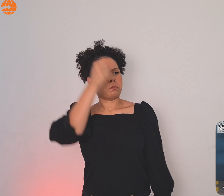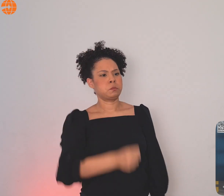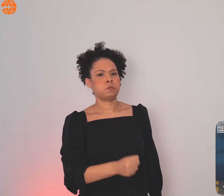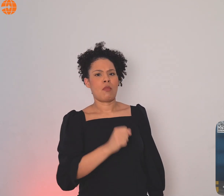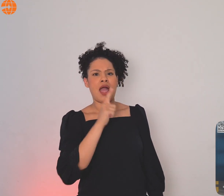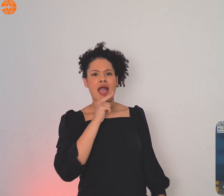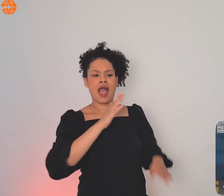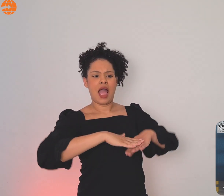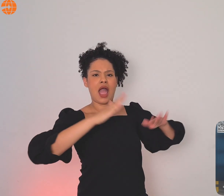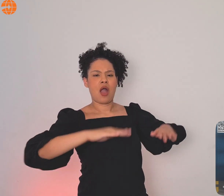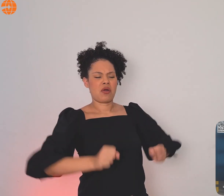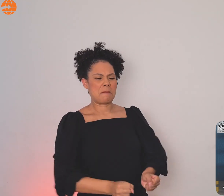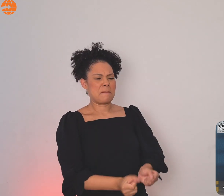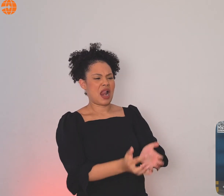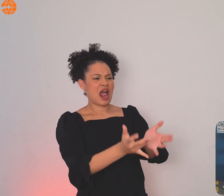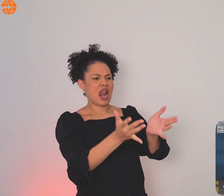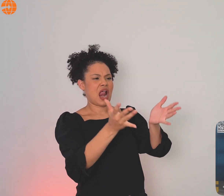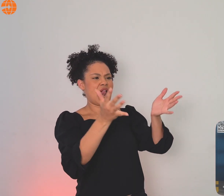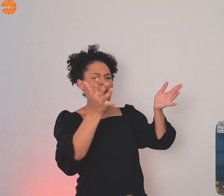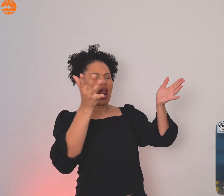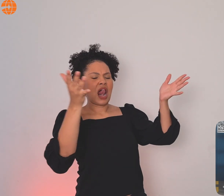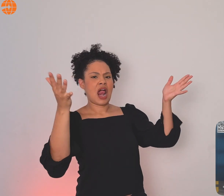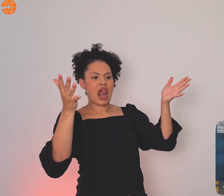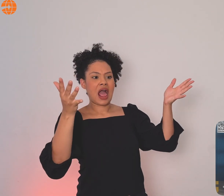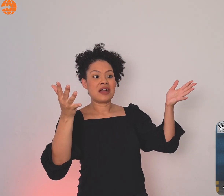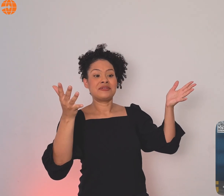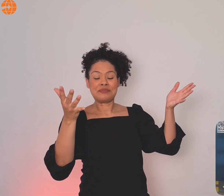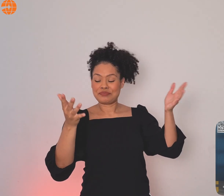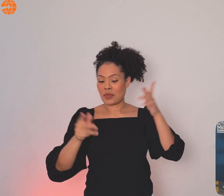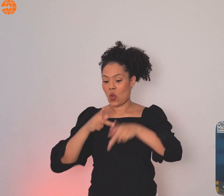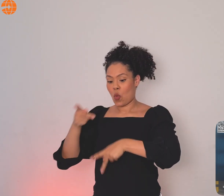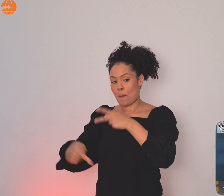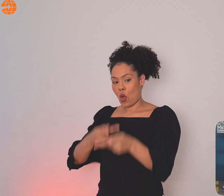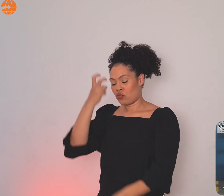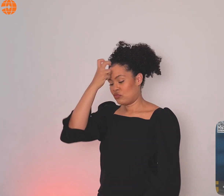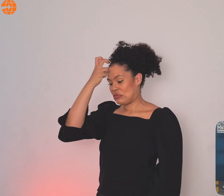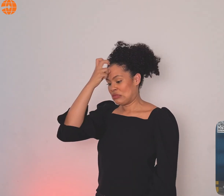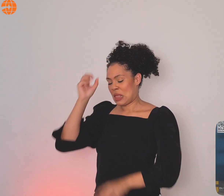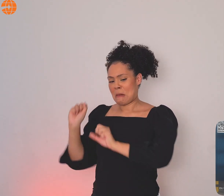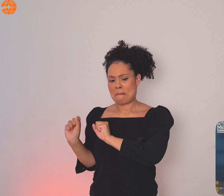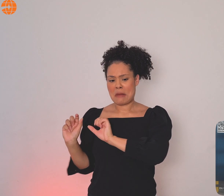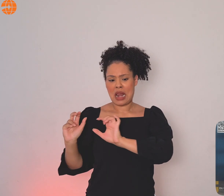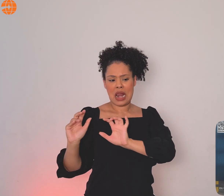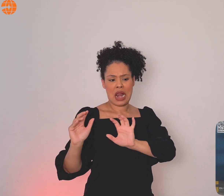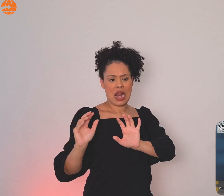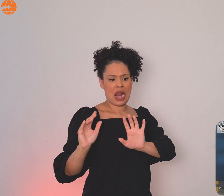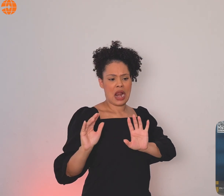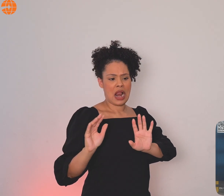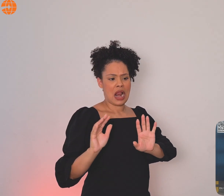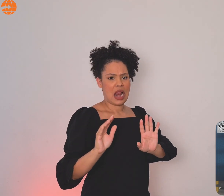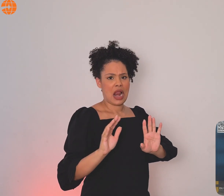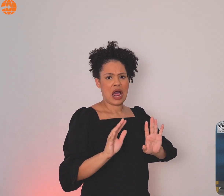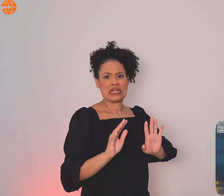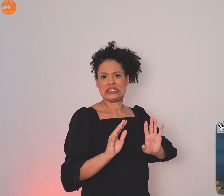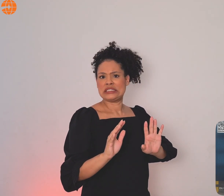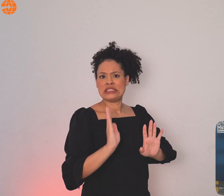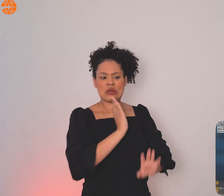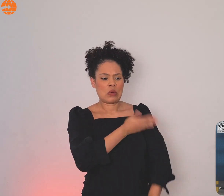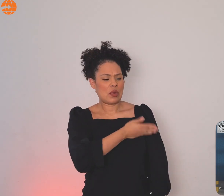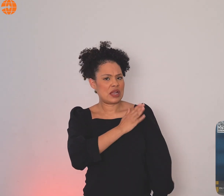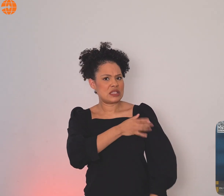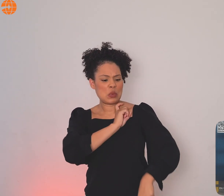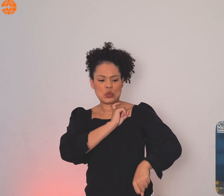se dividirão, para que os israelitas atravessem o mar em terra seca. Eu, porém, endurecerei o coração dos